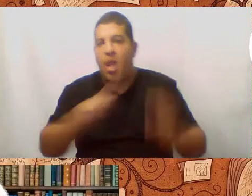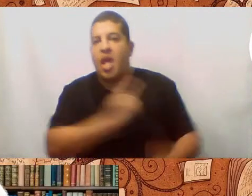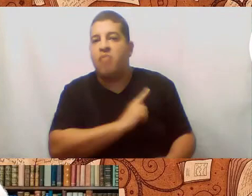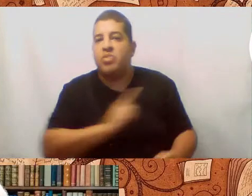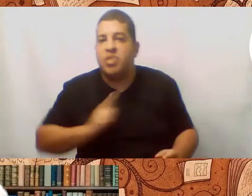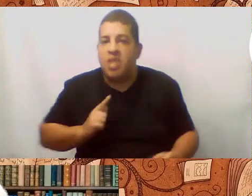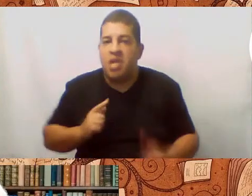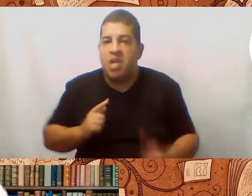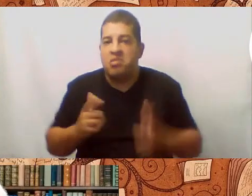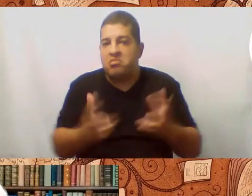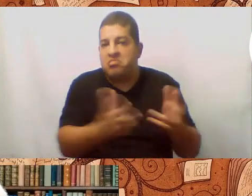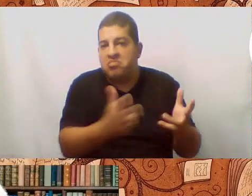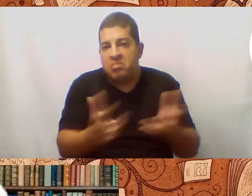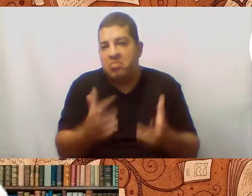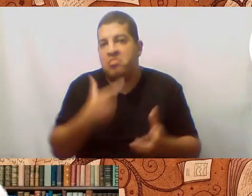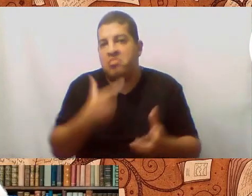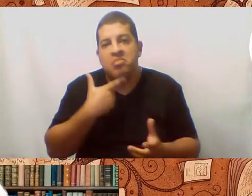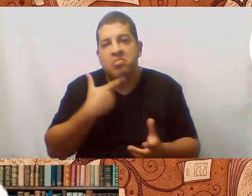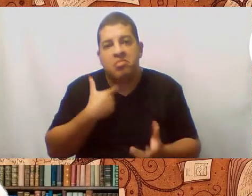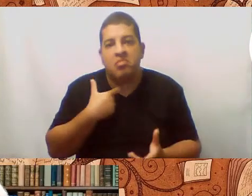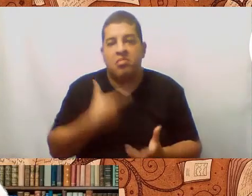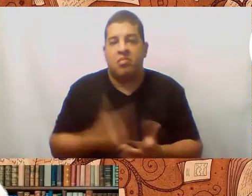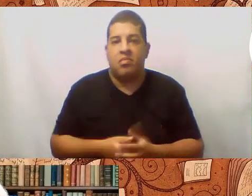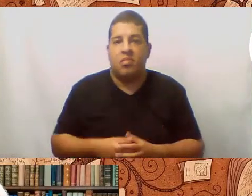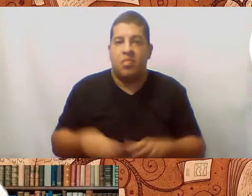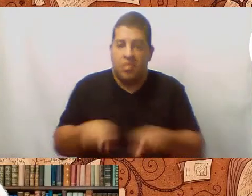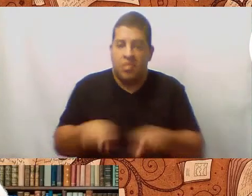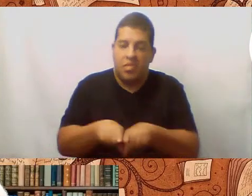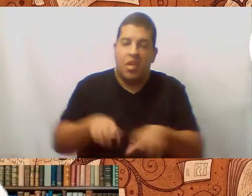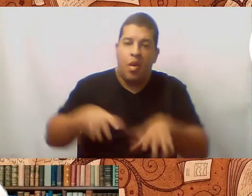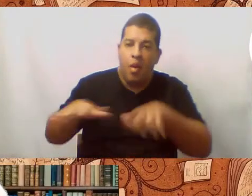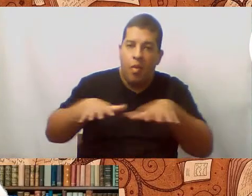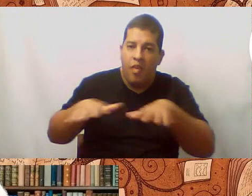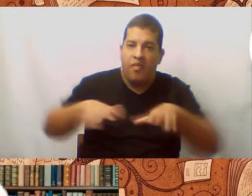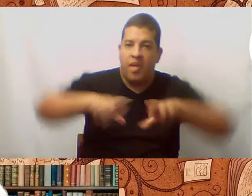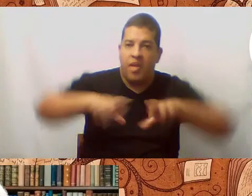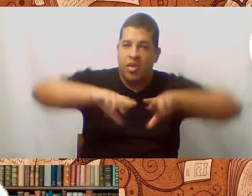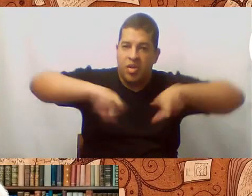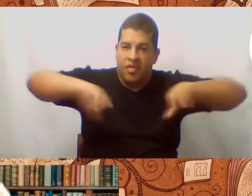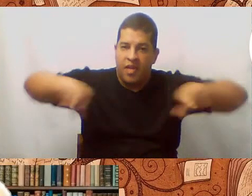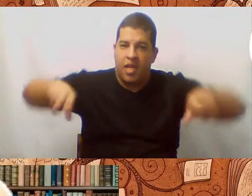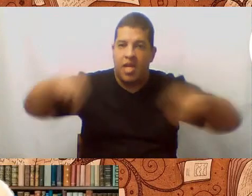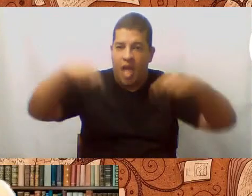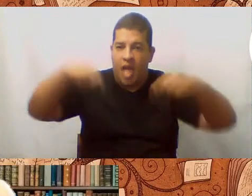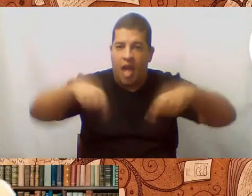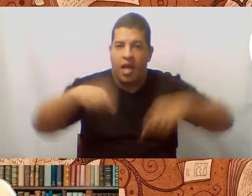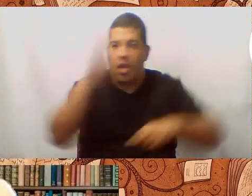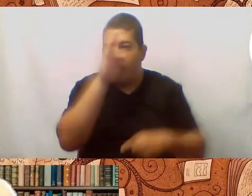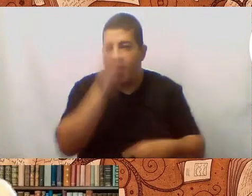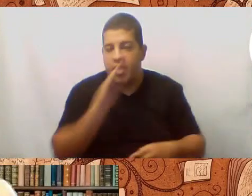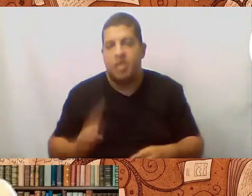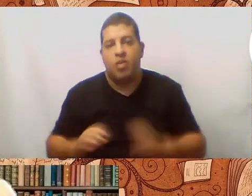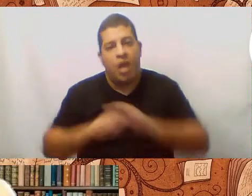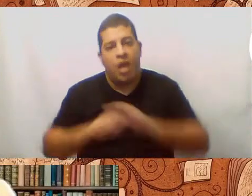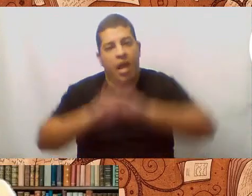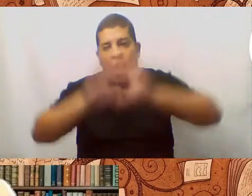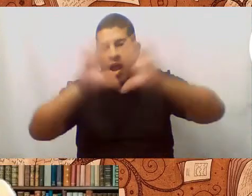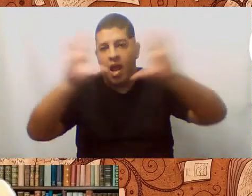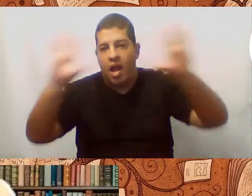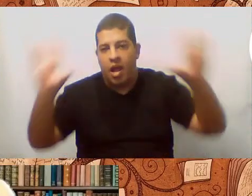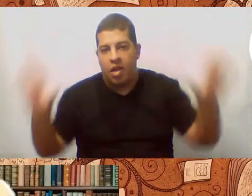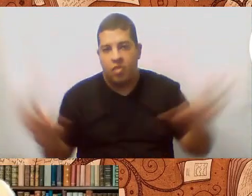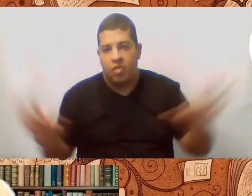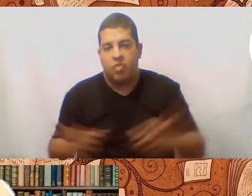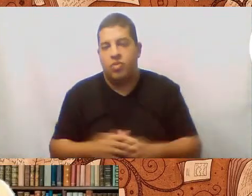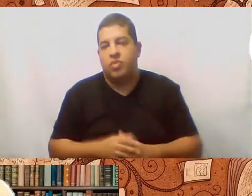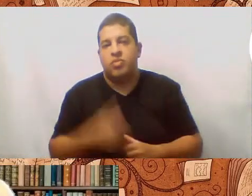que os movimentos conservadores, né, no Brasil mostram isso claramente, eles são movimentos